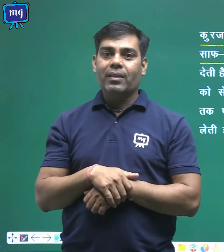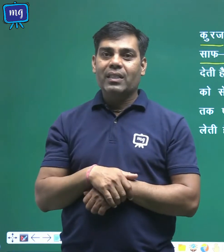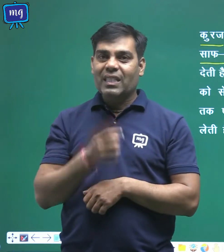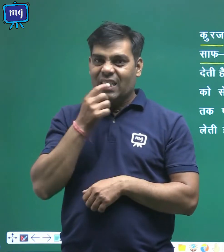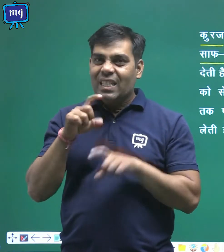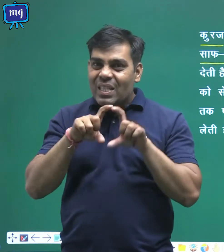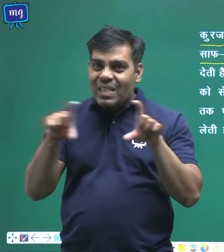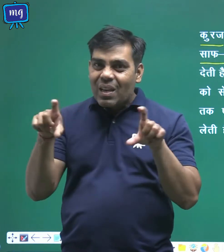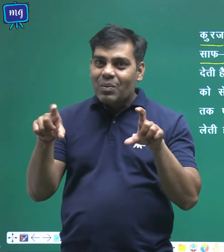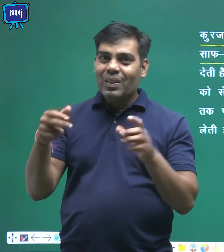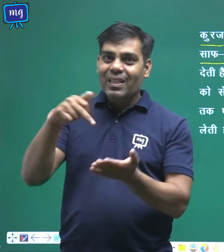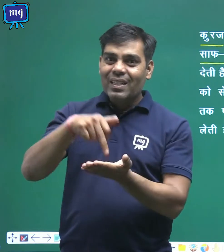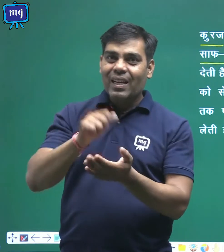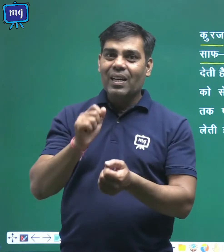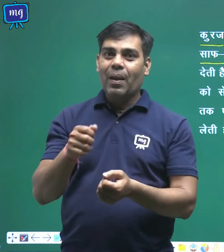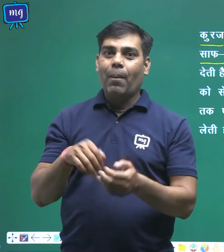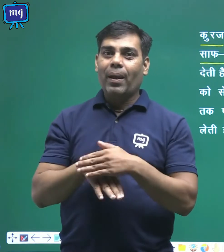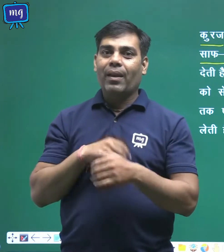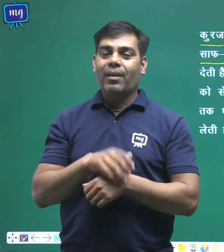साफ सुथरी जगह में